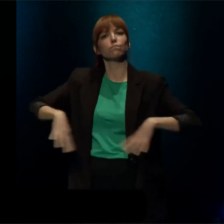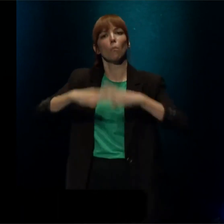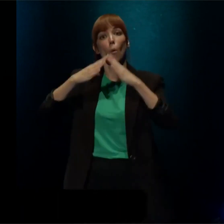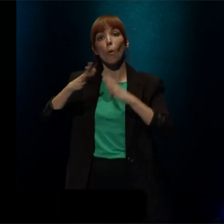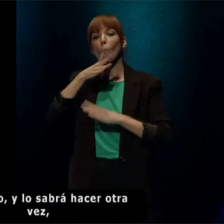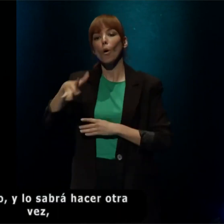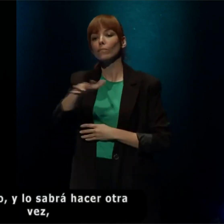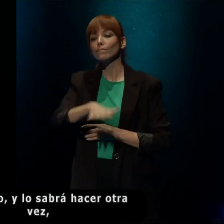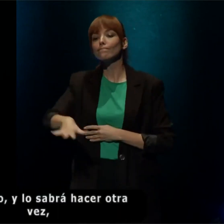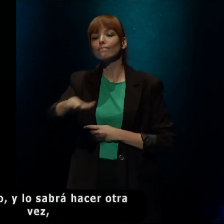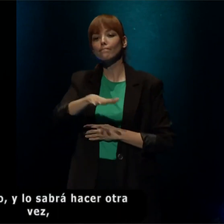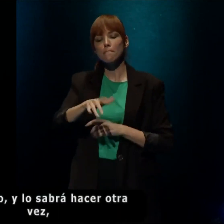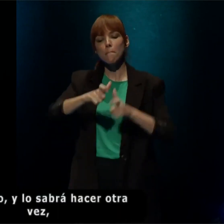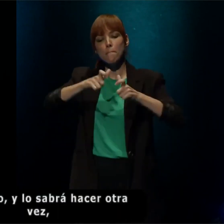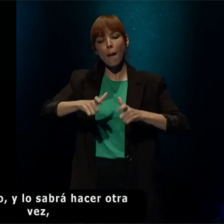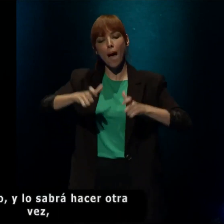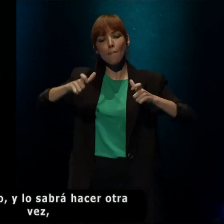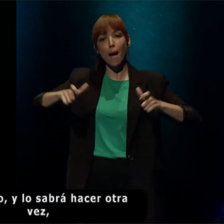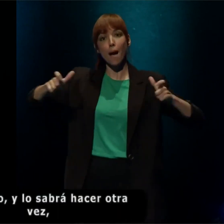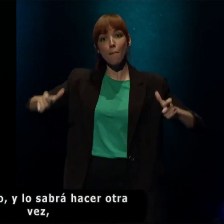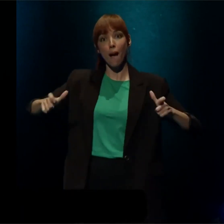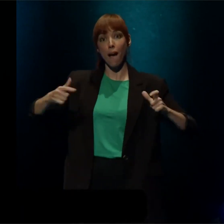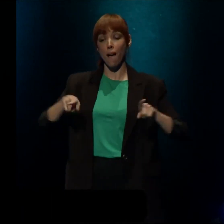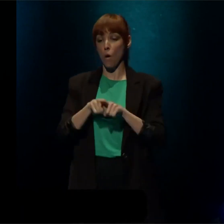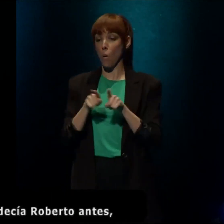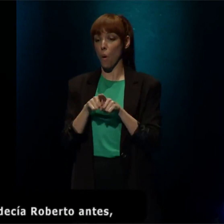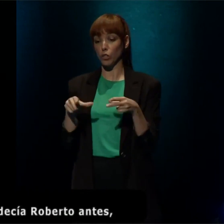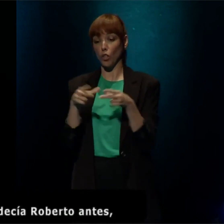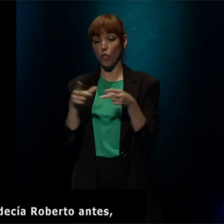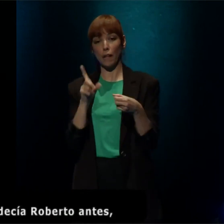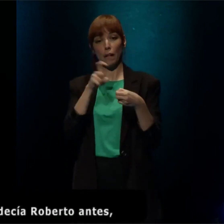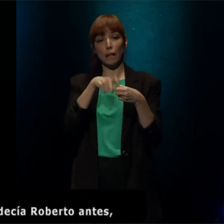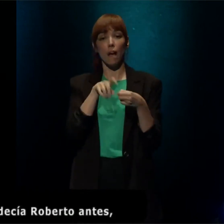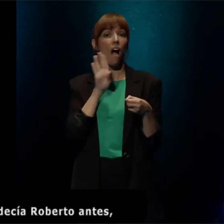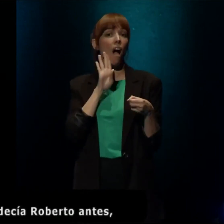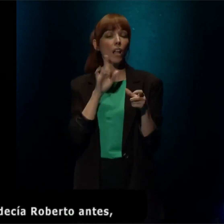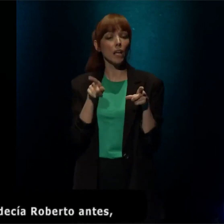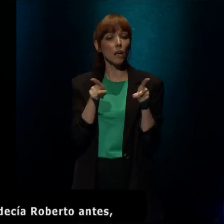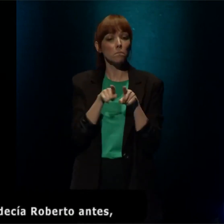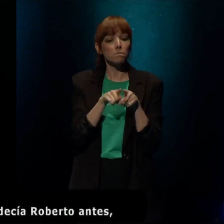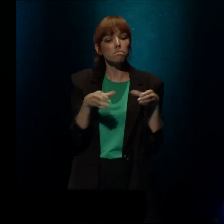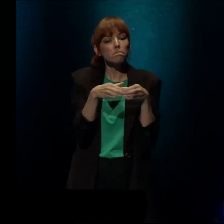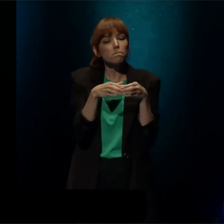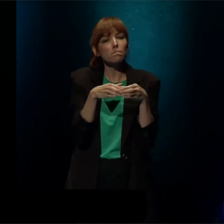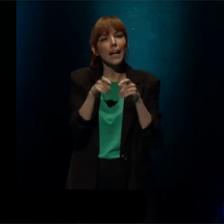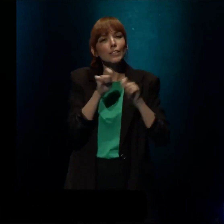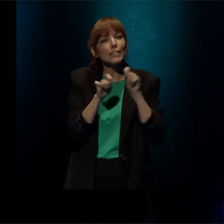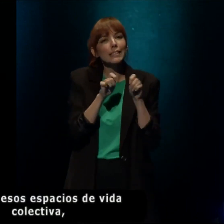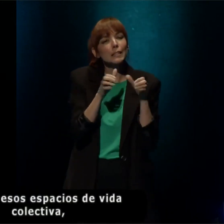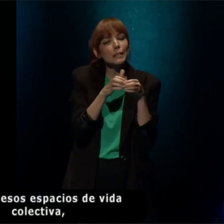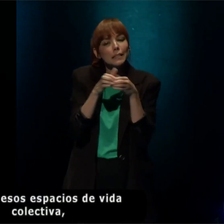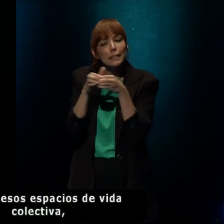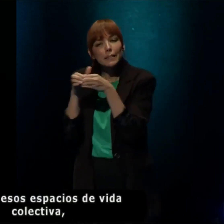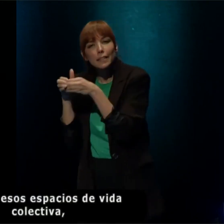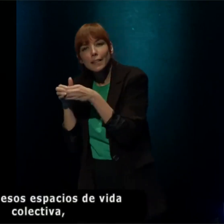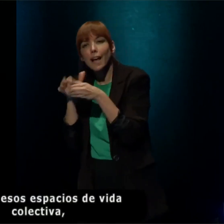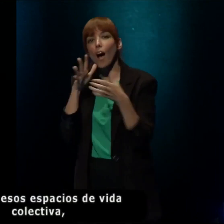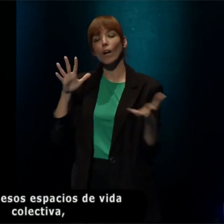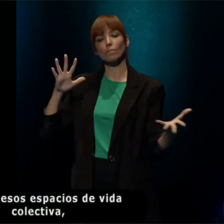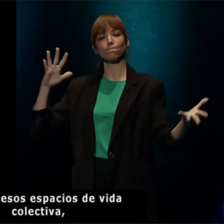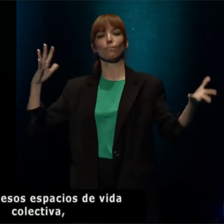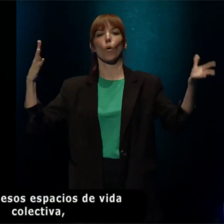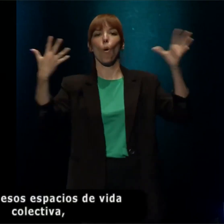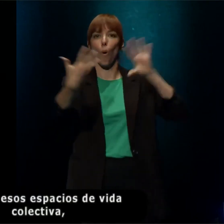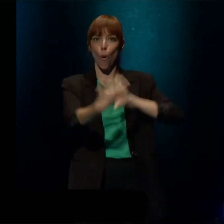esos espacios de vida colectiva que eran las asociaciones para transformarlos también en